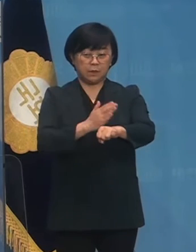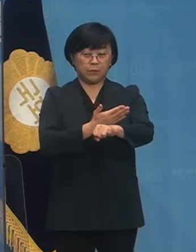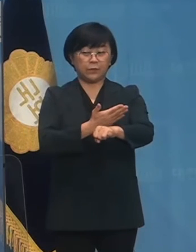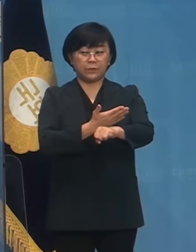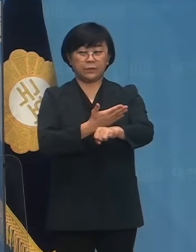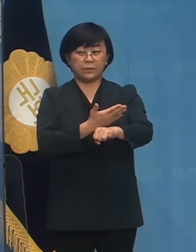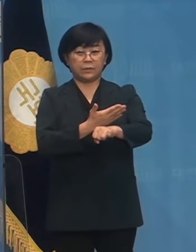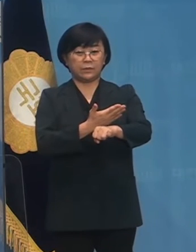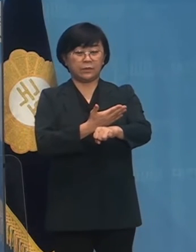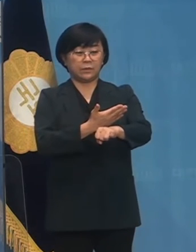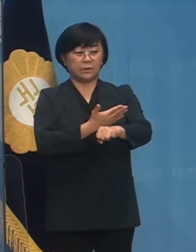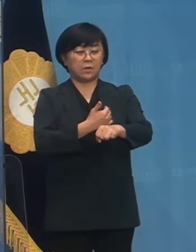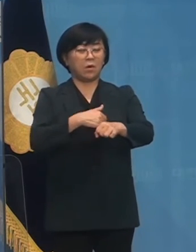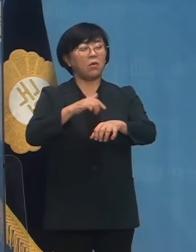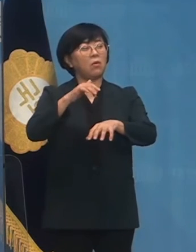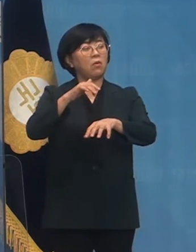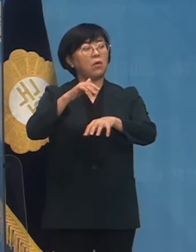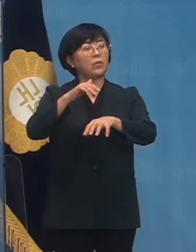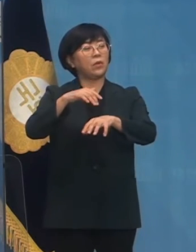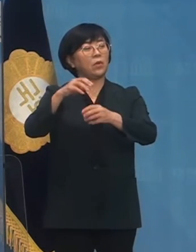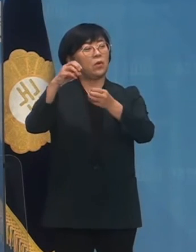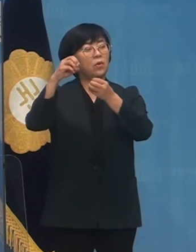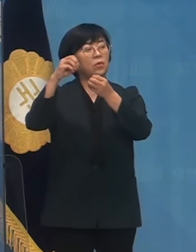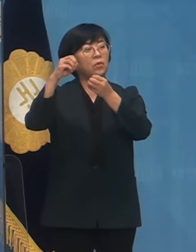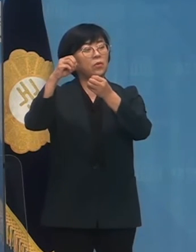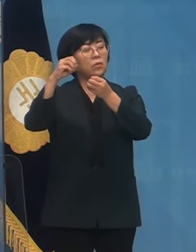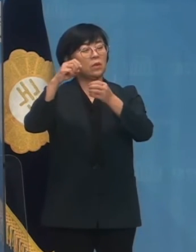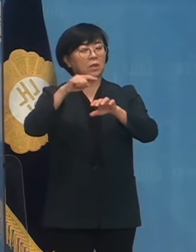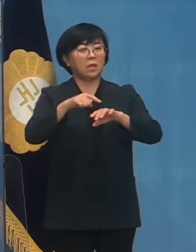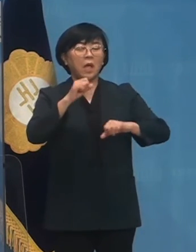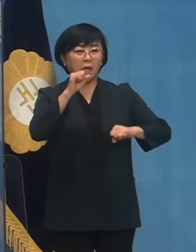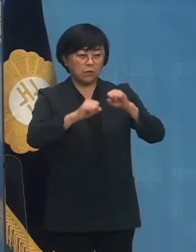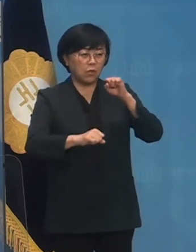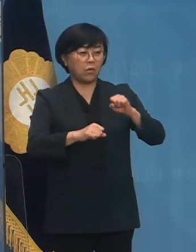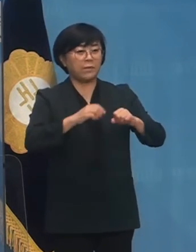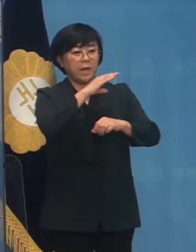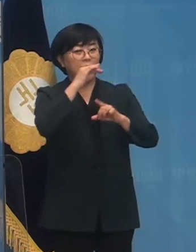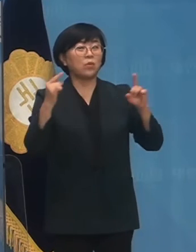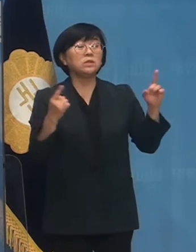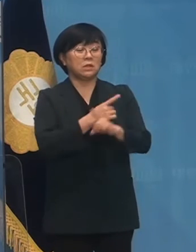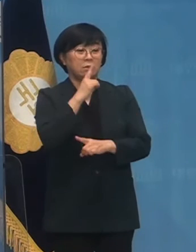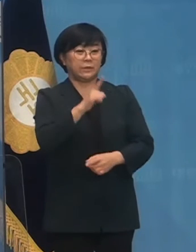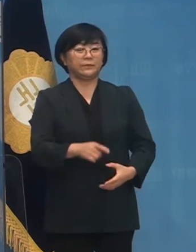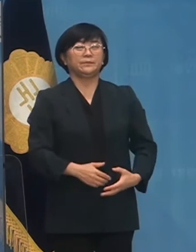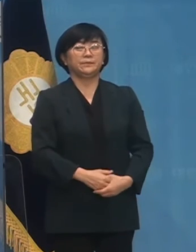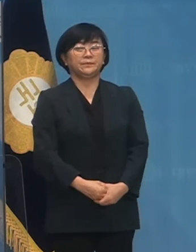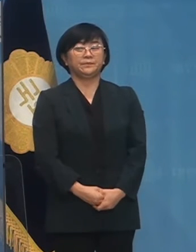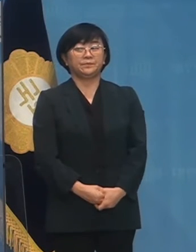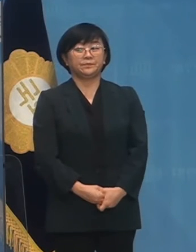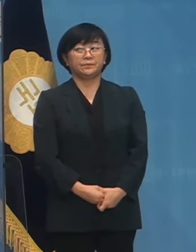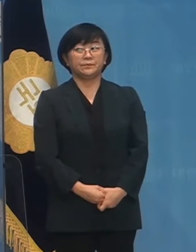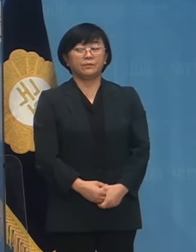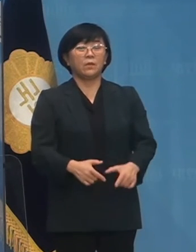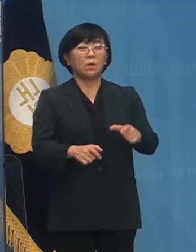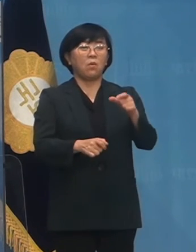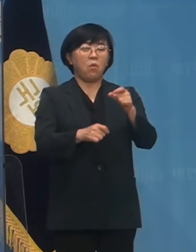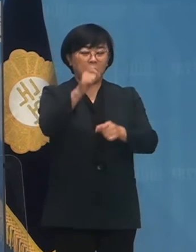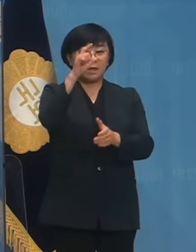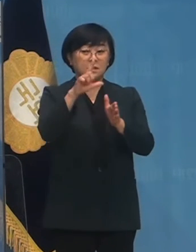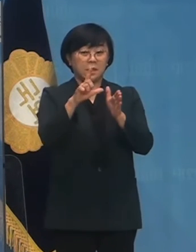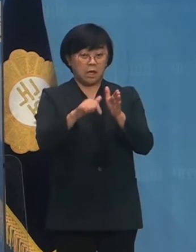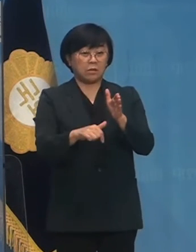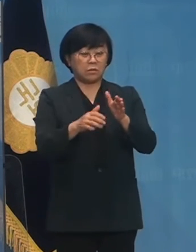잘못된 관행, 잘못된 과오를 바로잡는 거라고 생각합니다. 그 오랜 시간